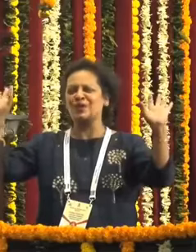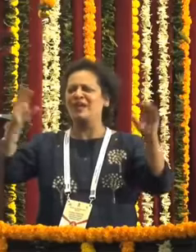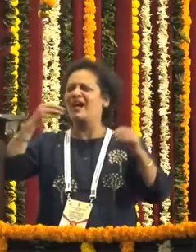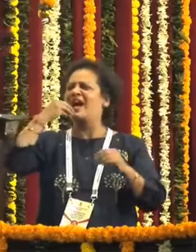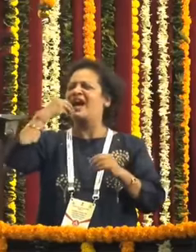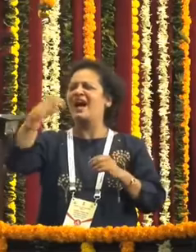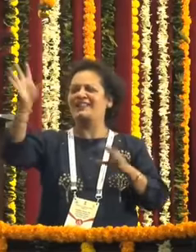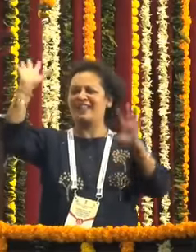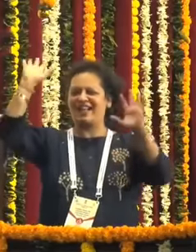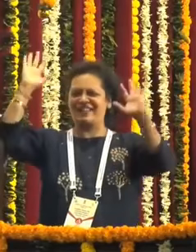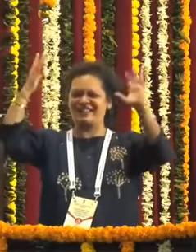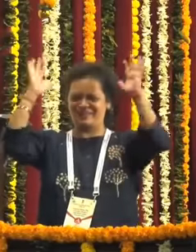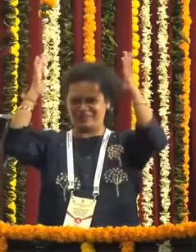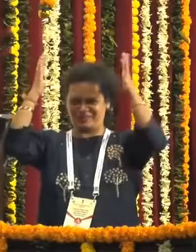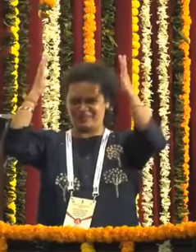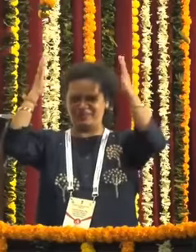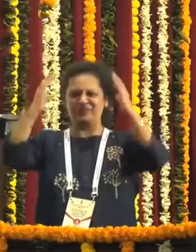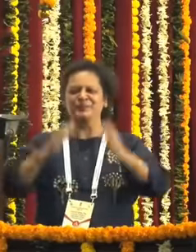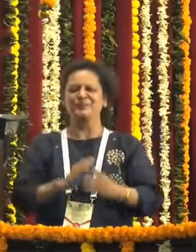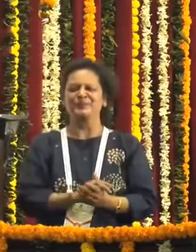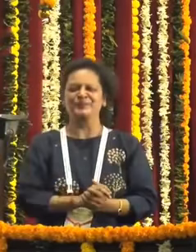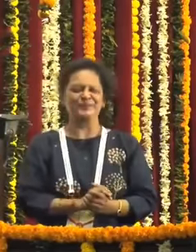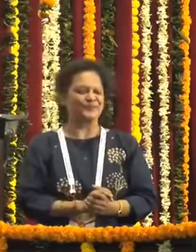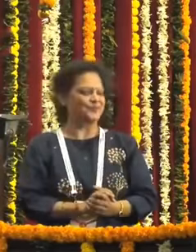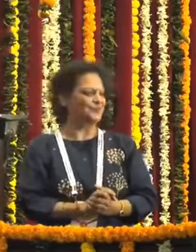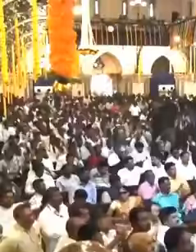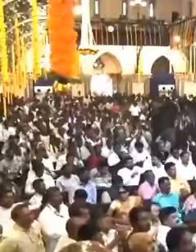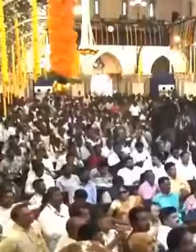इतिहास आहे. याची देखील नोंद इतिहासामध्ये होईल,